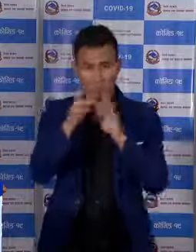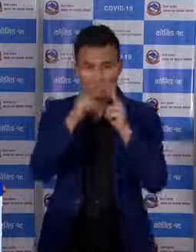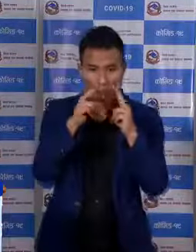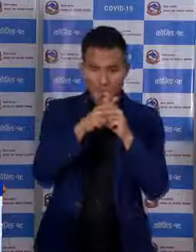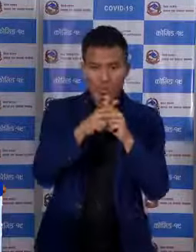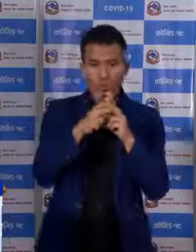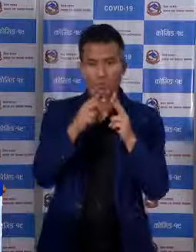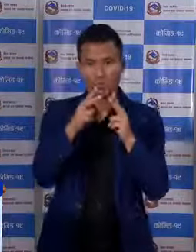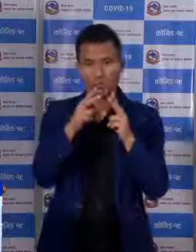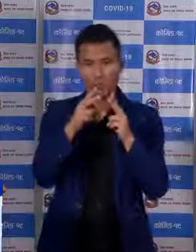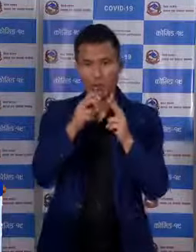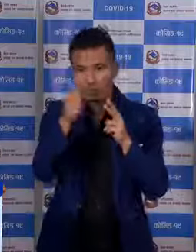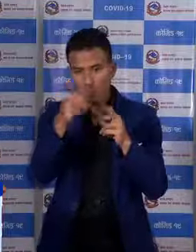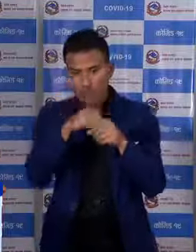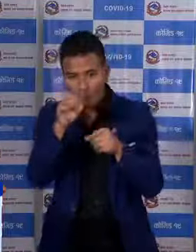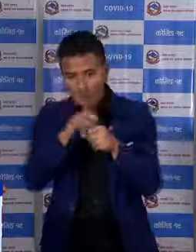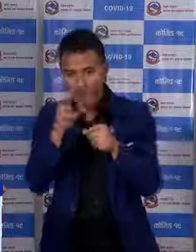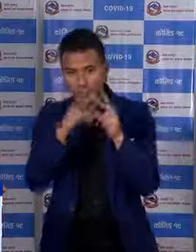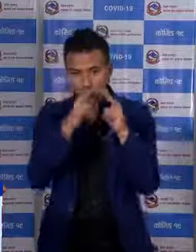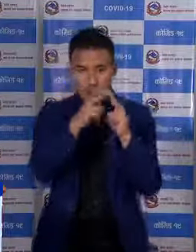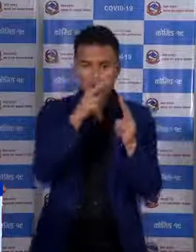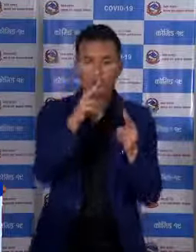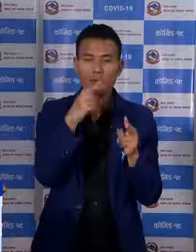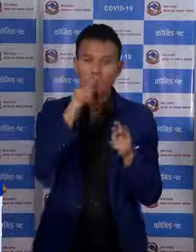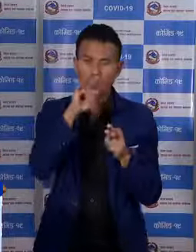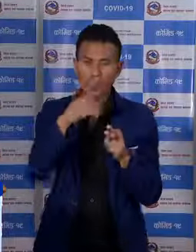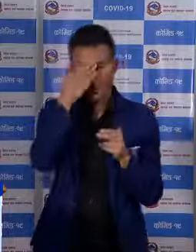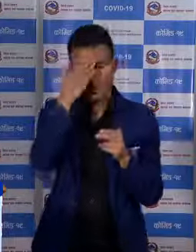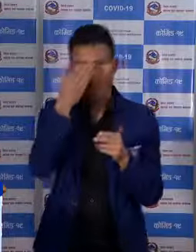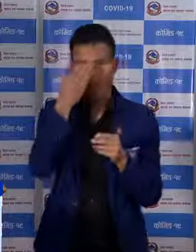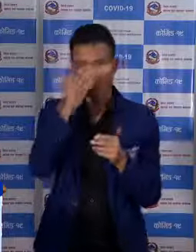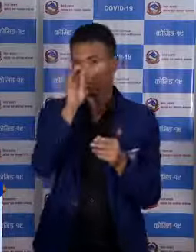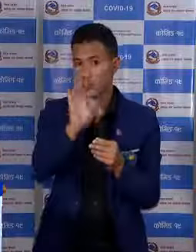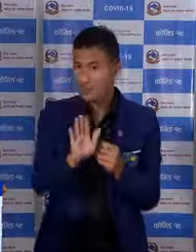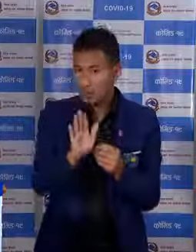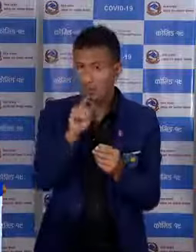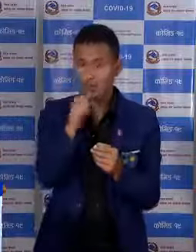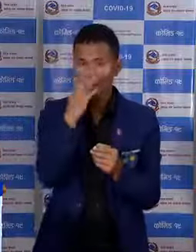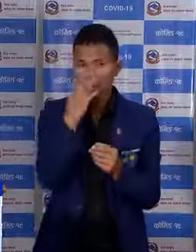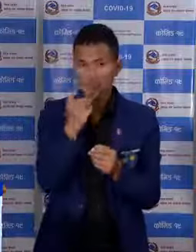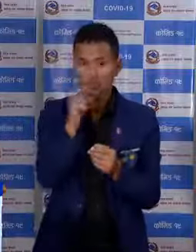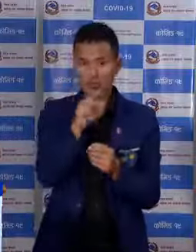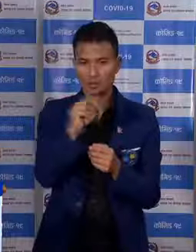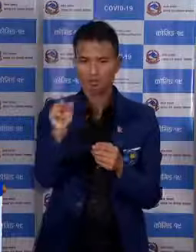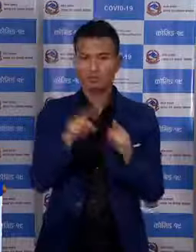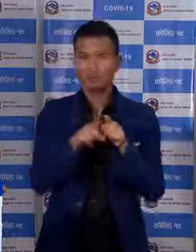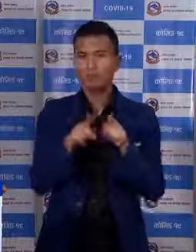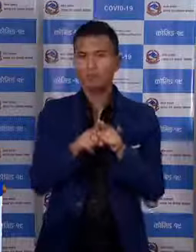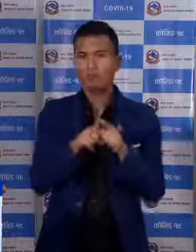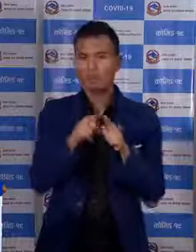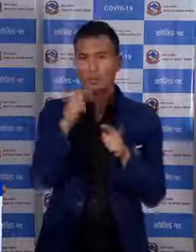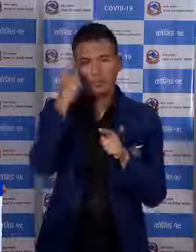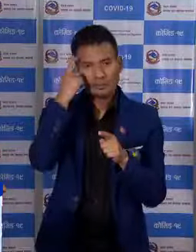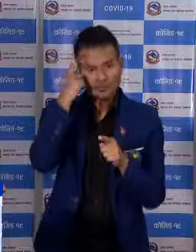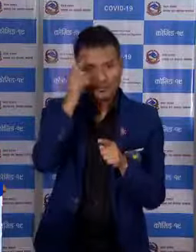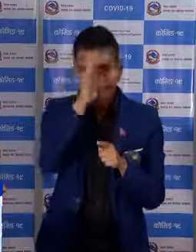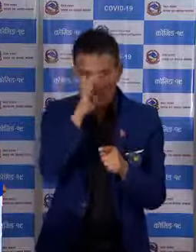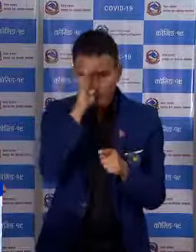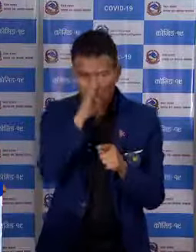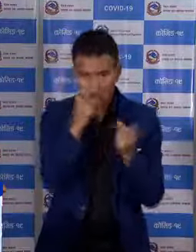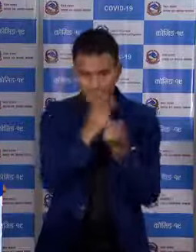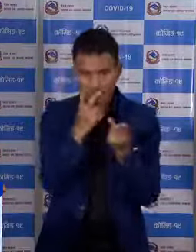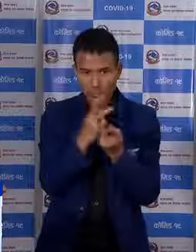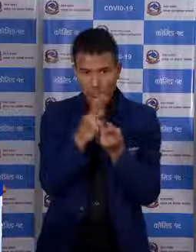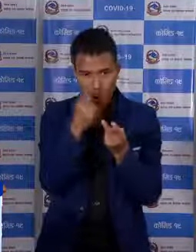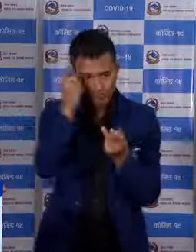संपर्ख संक्रमित संग भवयो बने फेरी याहारू संक्रमित हुना सक्नु उन्छा, तेसेले यो कुरा पनी अलिकति अन्योल जस्तु आमीले